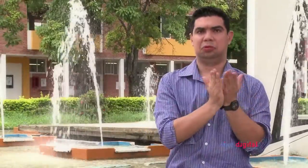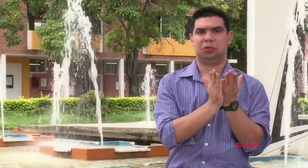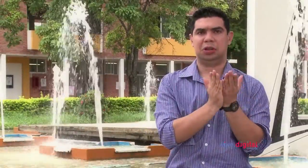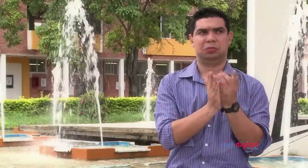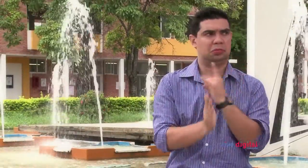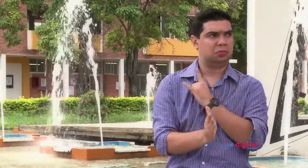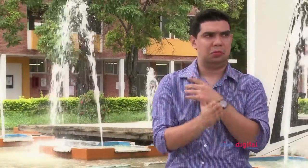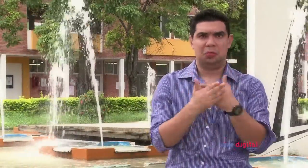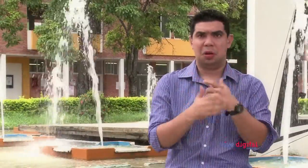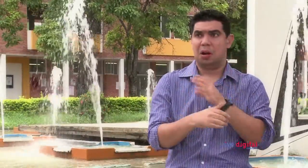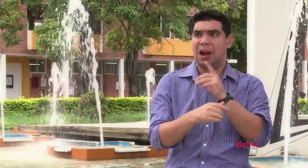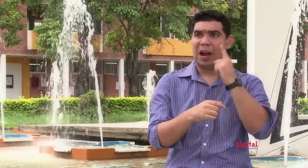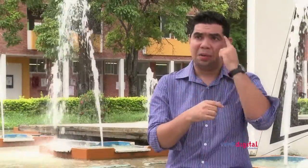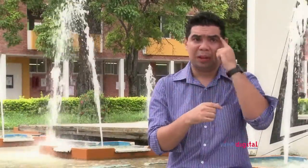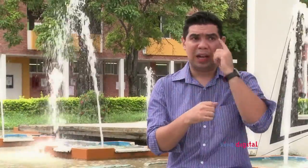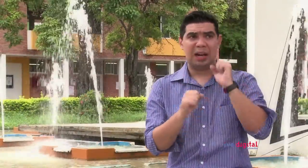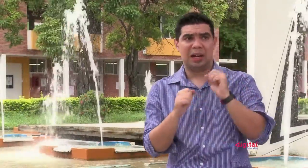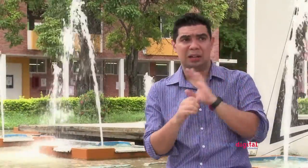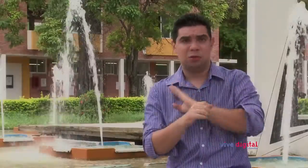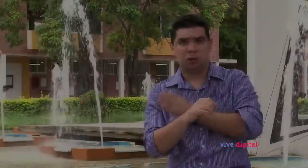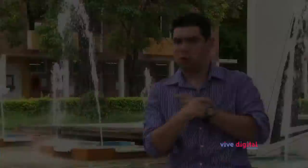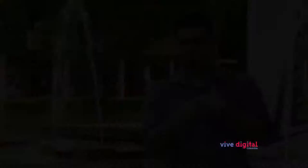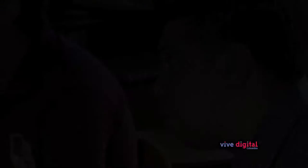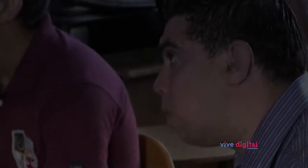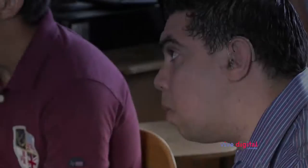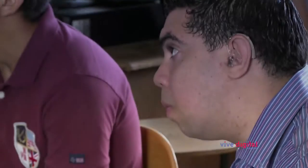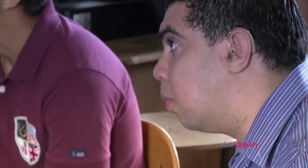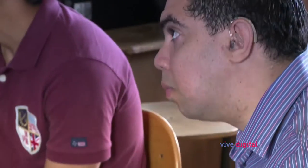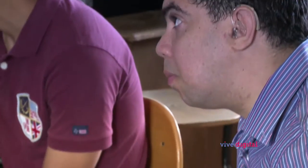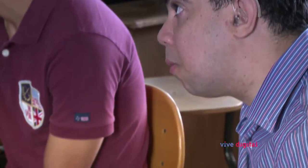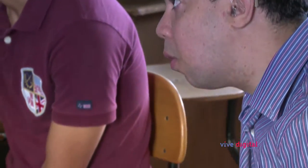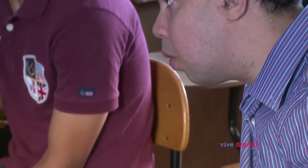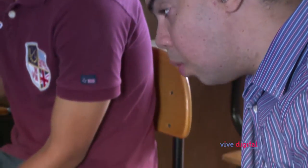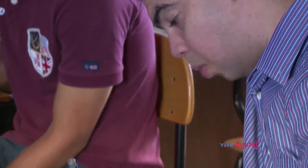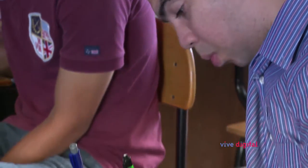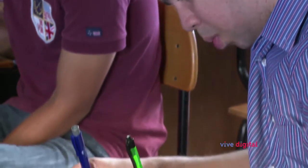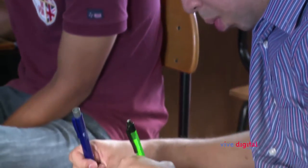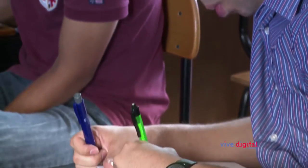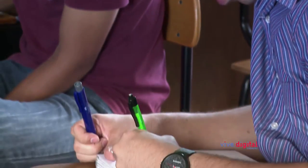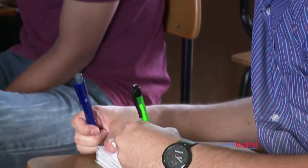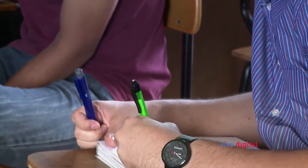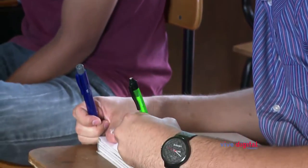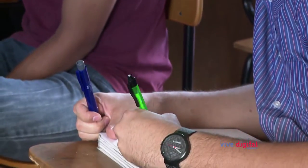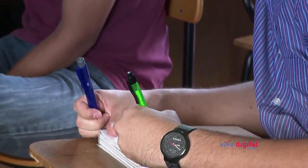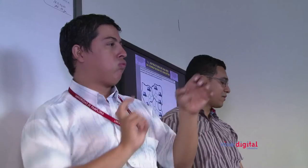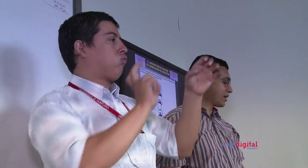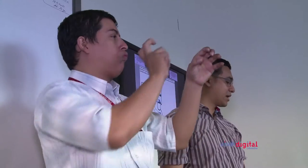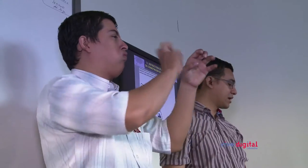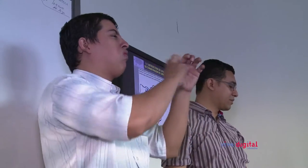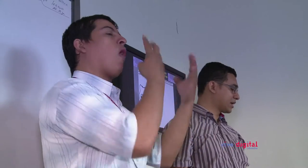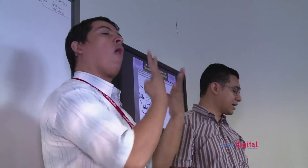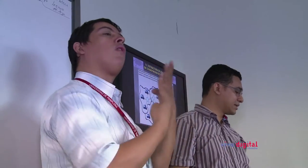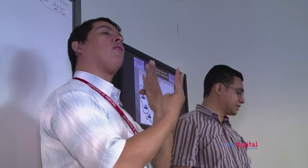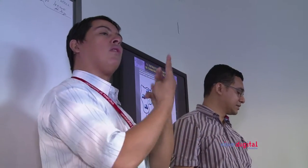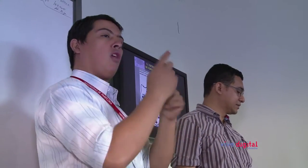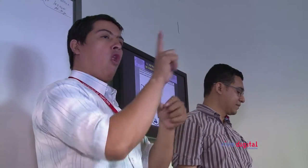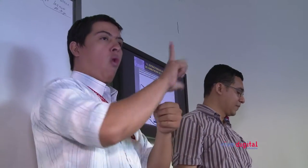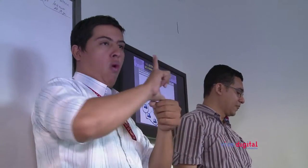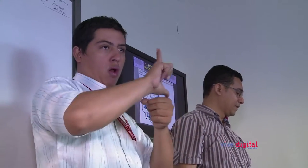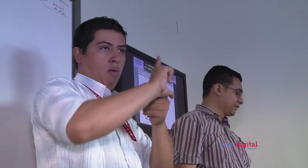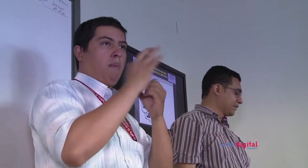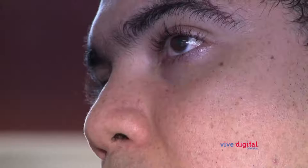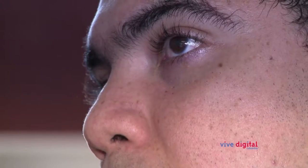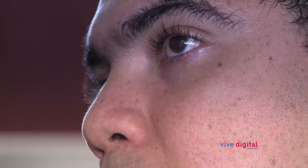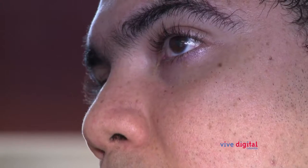la universidad no me importó, no me dio miedo, sino que me esforcé todo lo que pude, ¿no? Yo soy una persona normal, no soy enfermo, no me